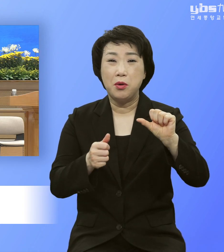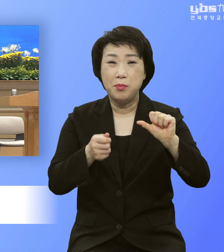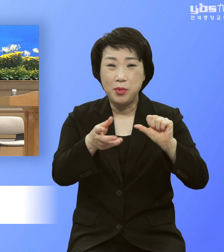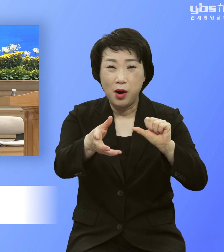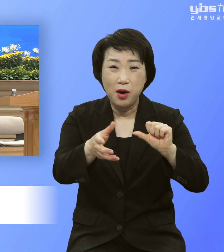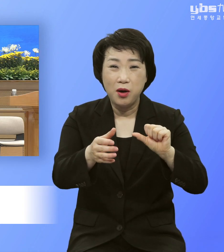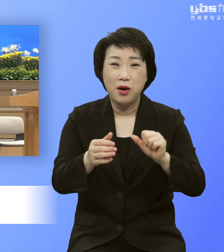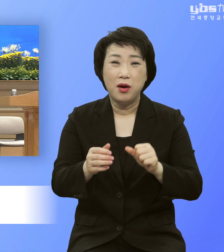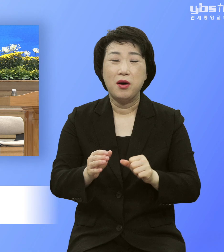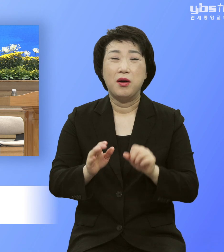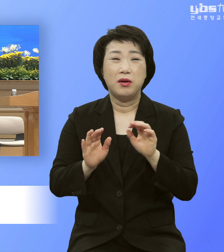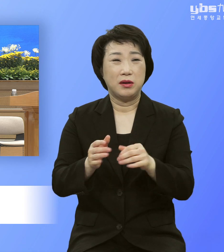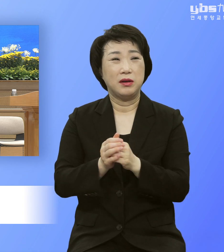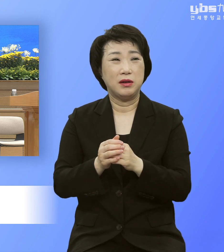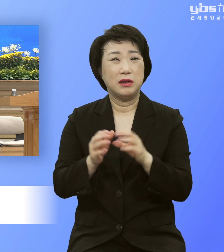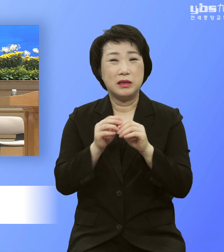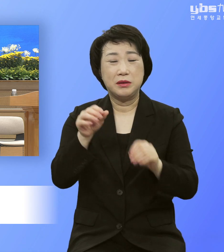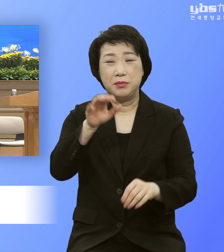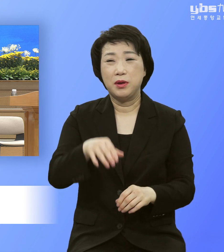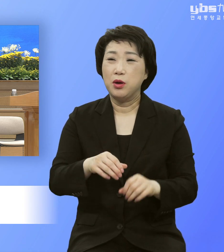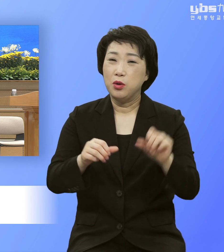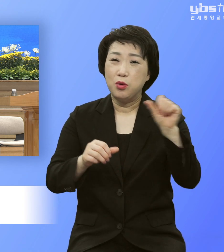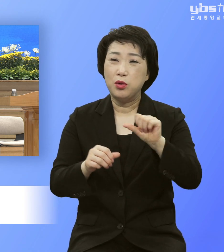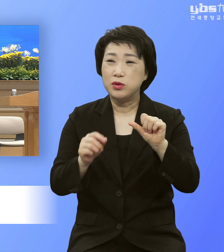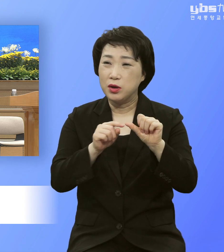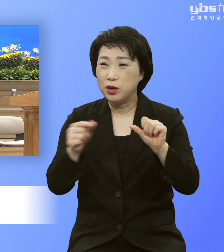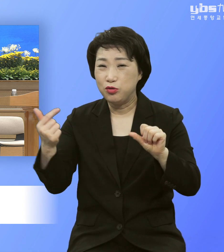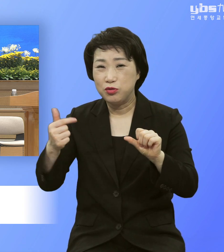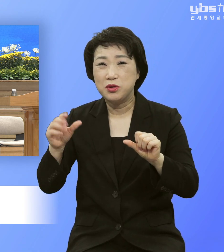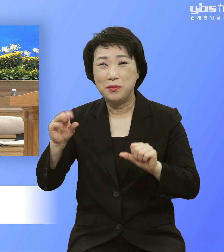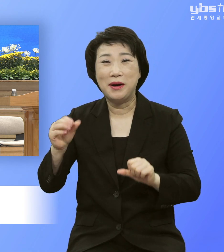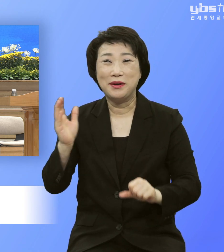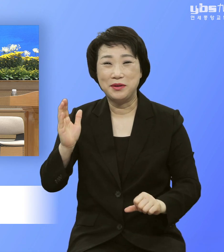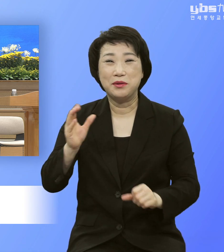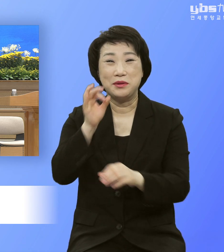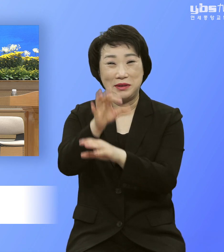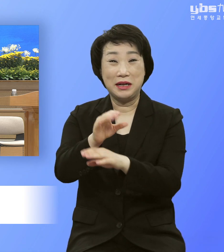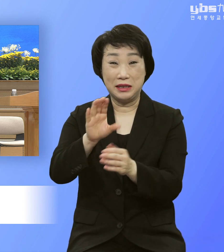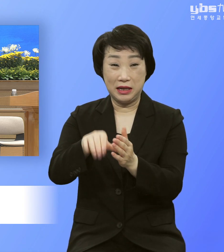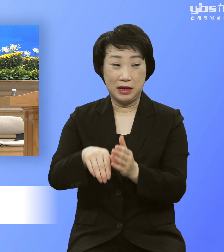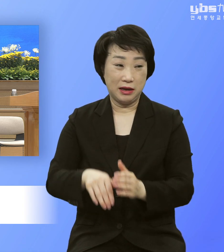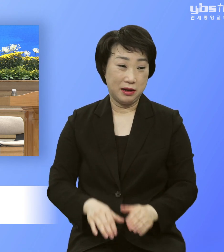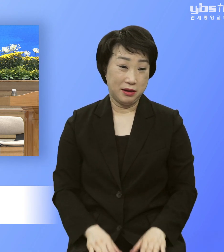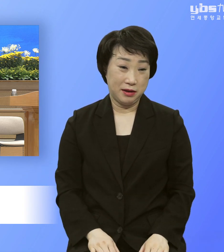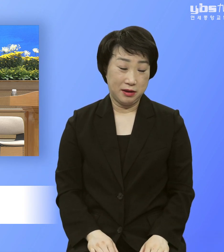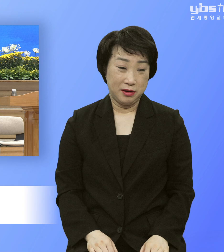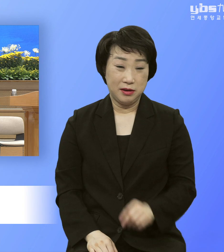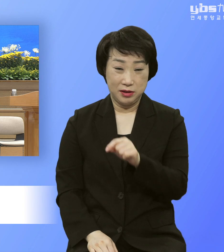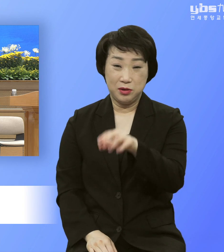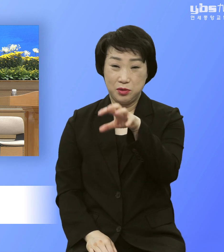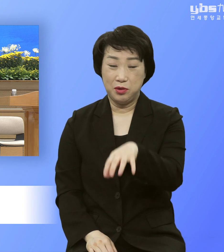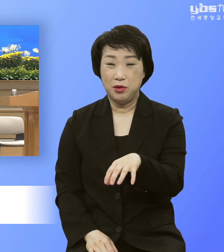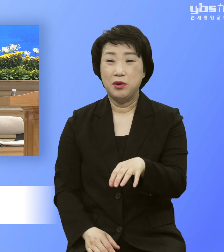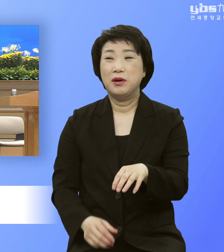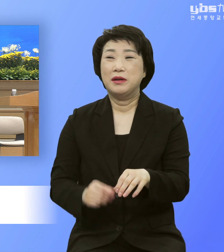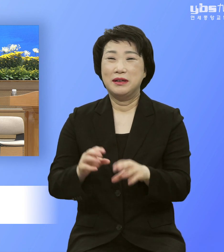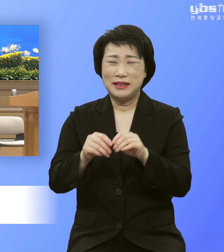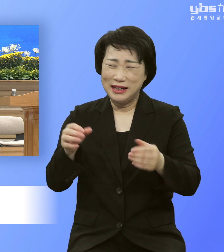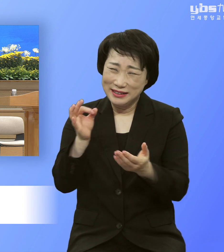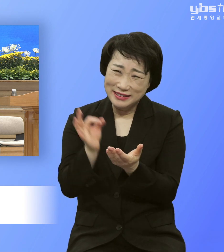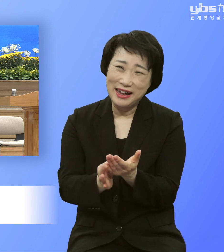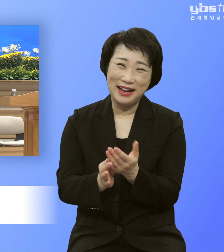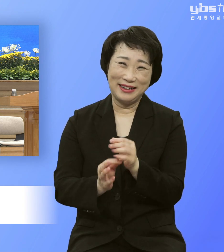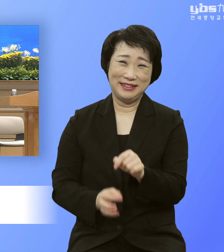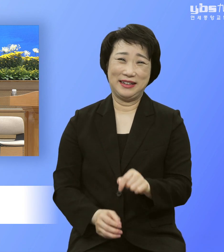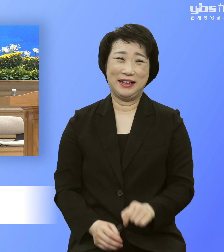연립 정도는 한 5천에서 6천만 원? 이 정도 갈 때니까요. 여기가 제일 싼